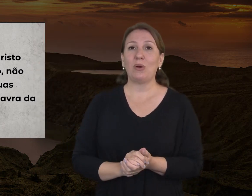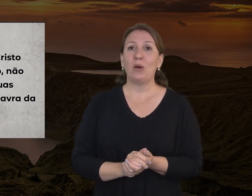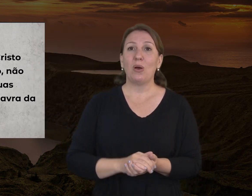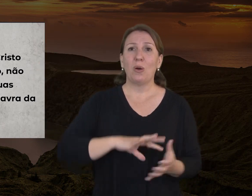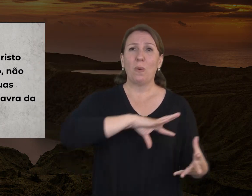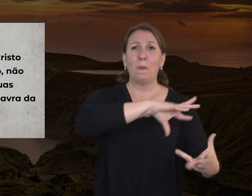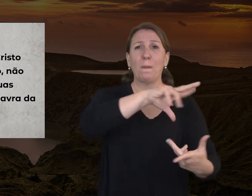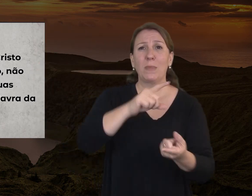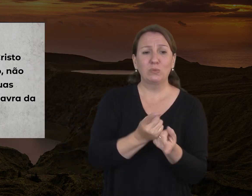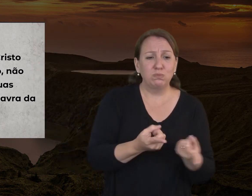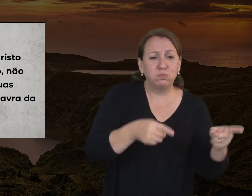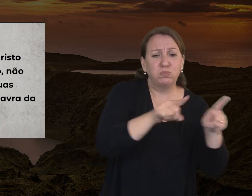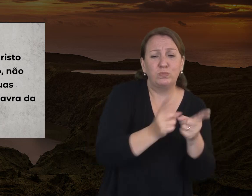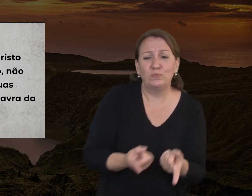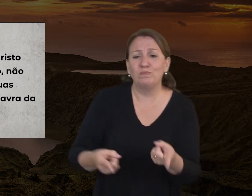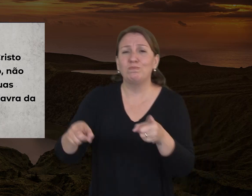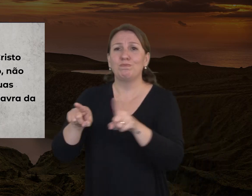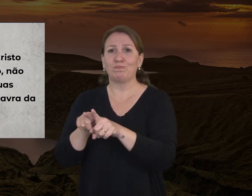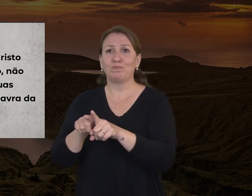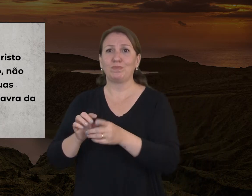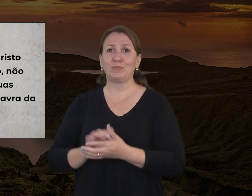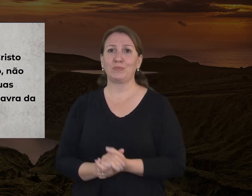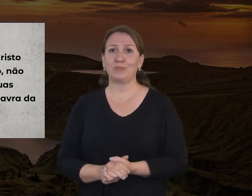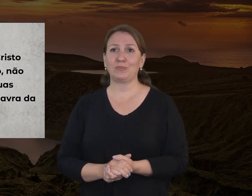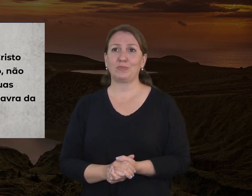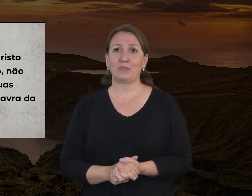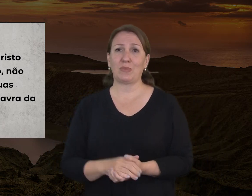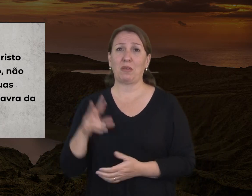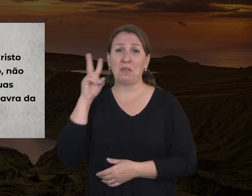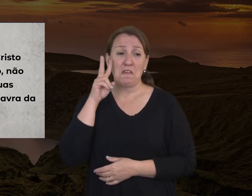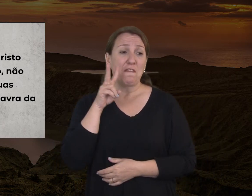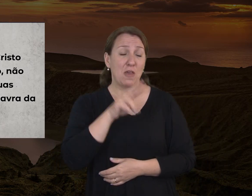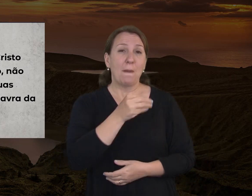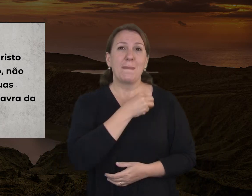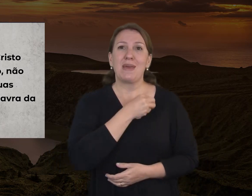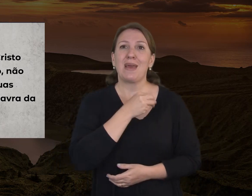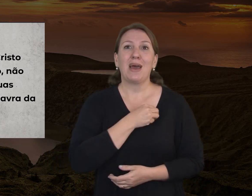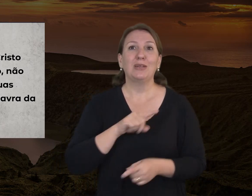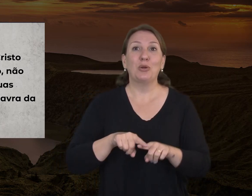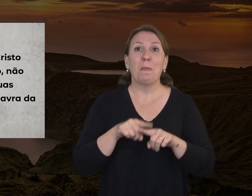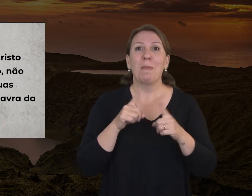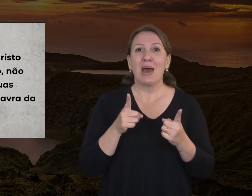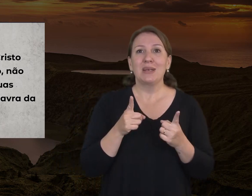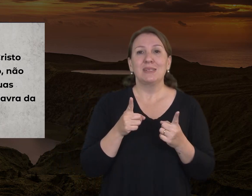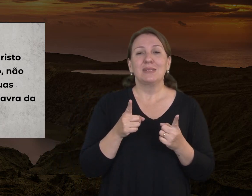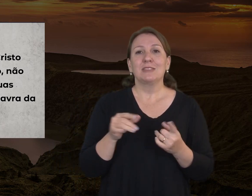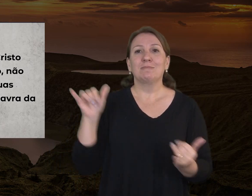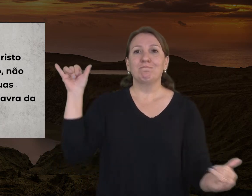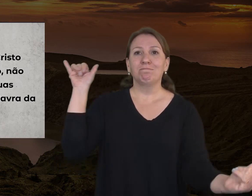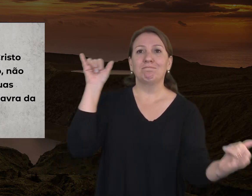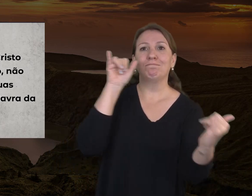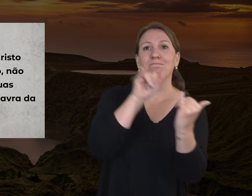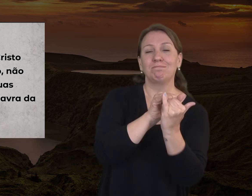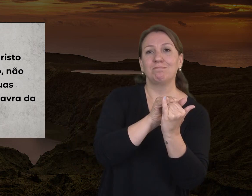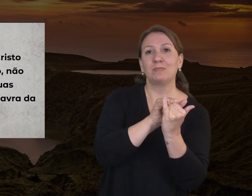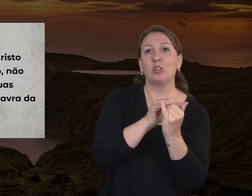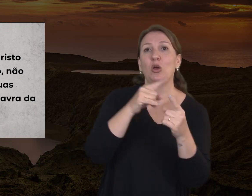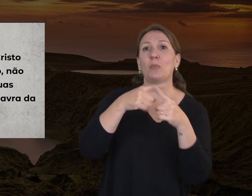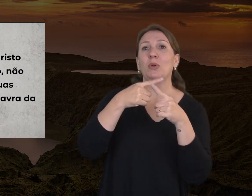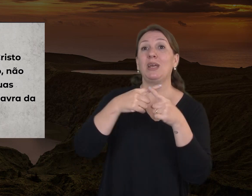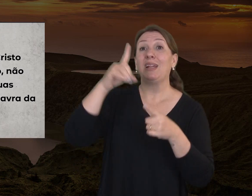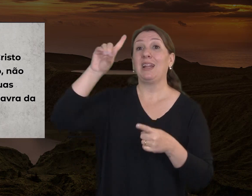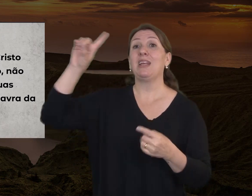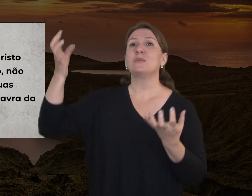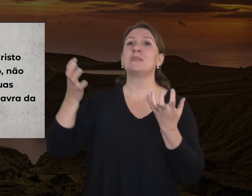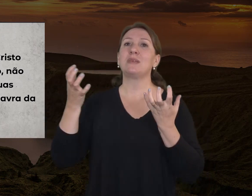suas transgressões, e nos confiou a palavra da reconciliação. Quer dizer, Deus deseja reconciliar